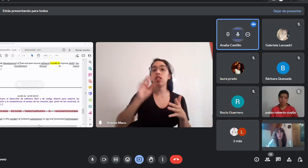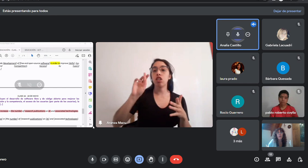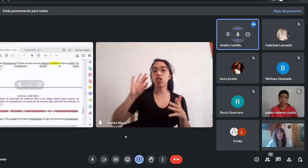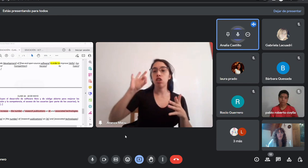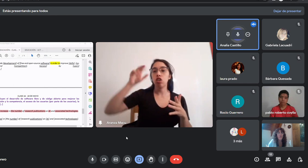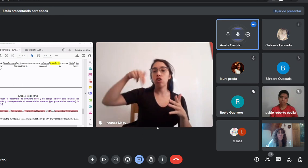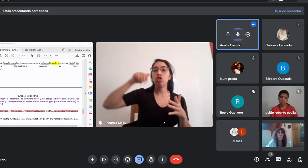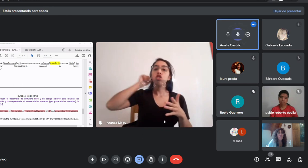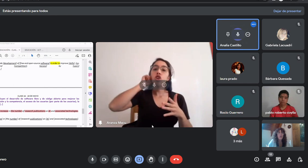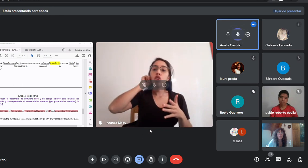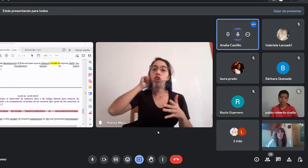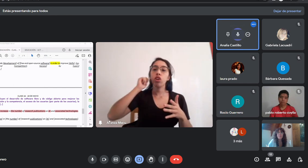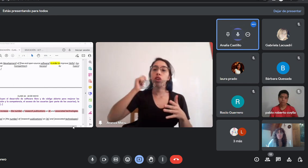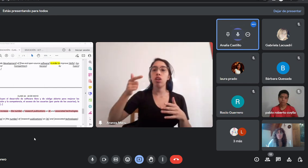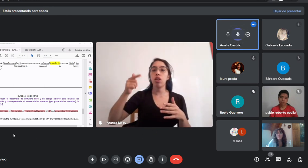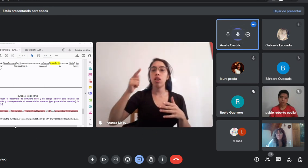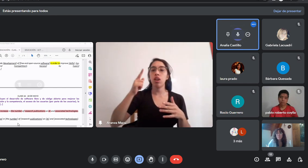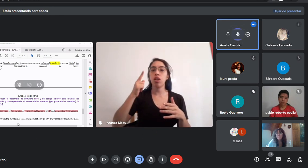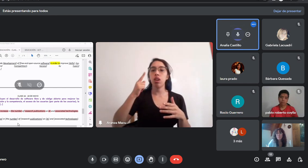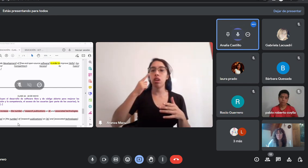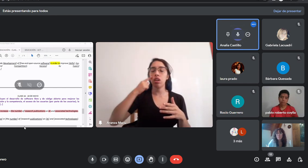Fuerte crecimiento.